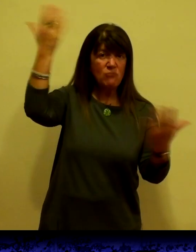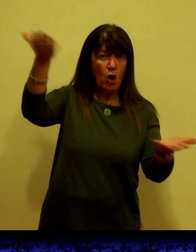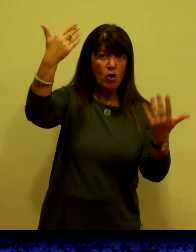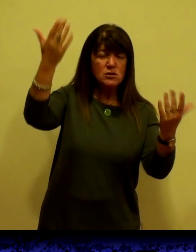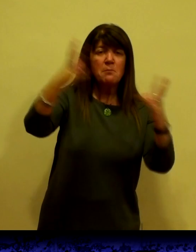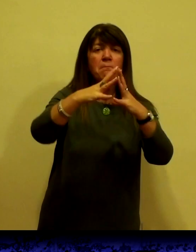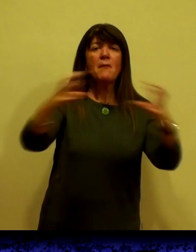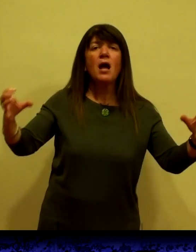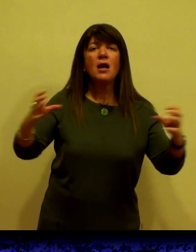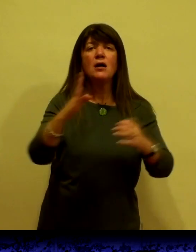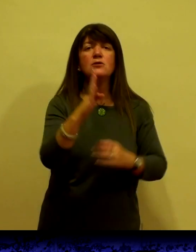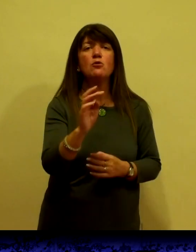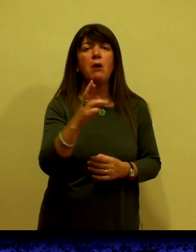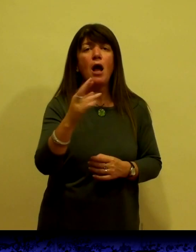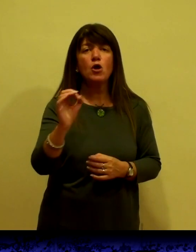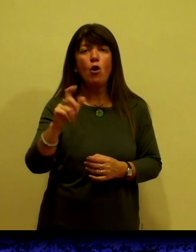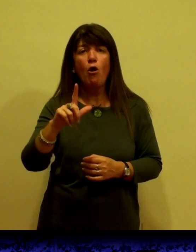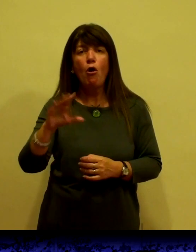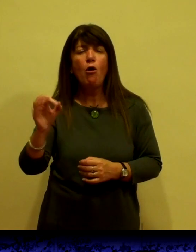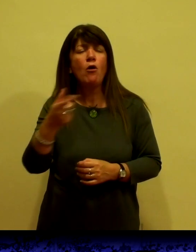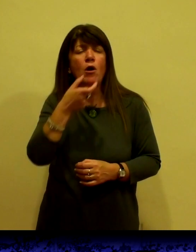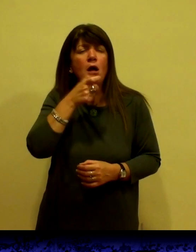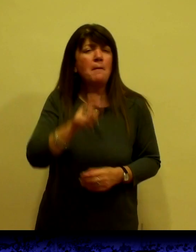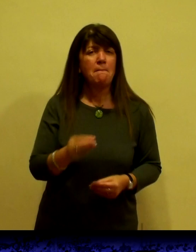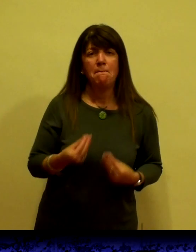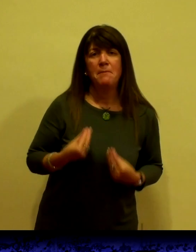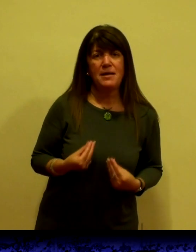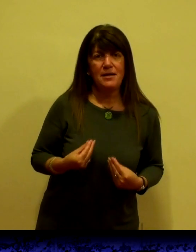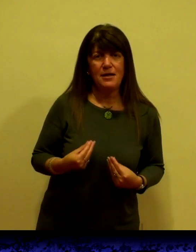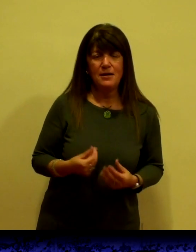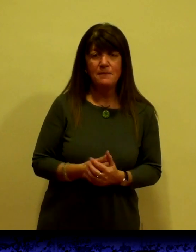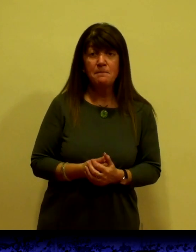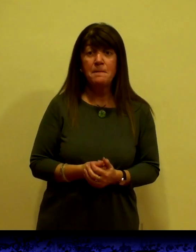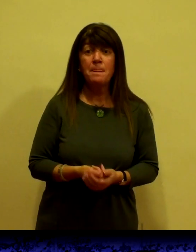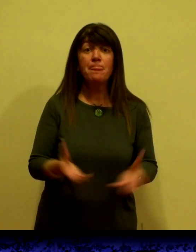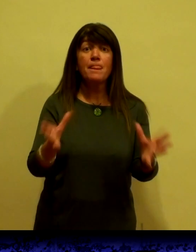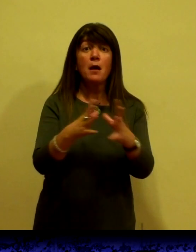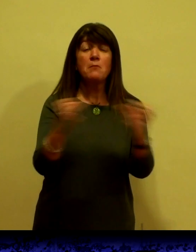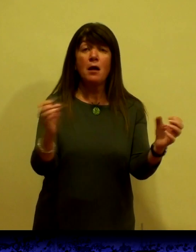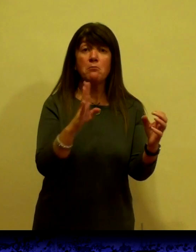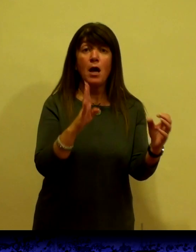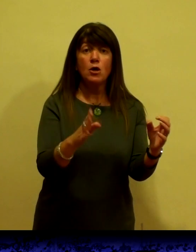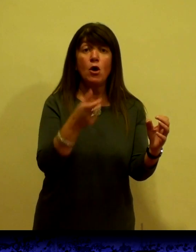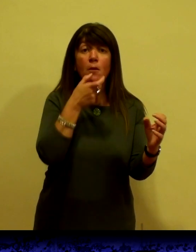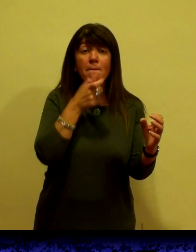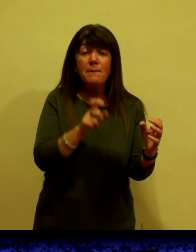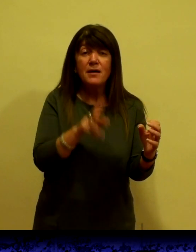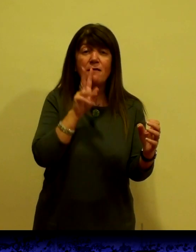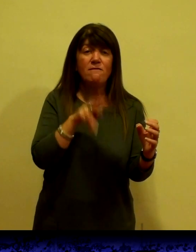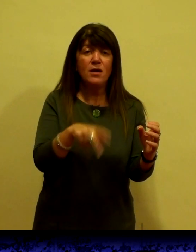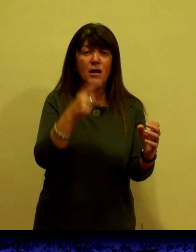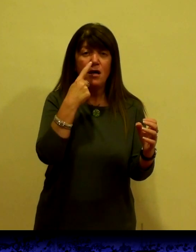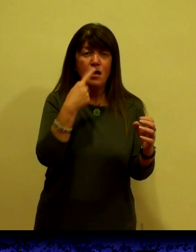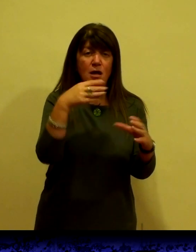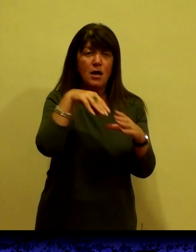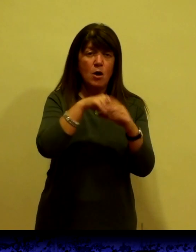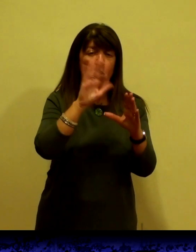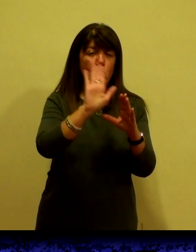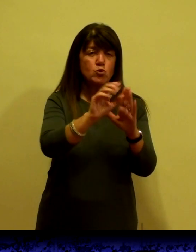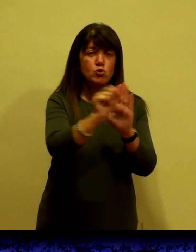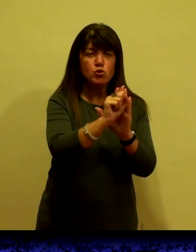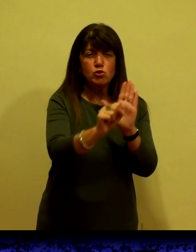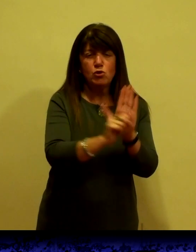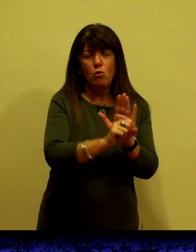perché? Palazzo Barolo perché è emblematico anche di una storia culturale e